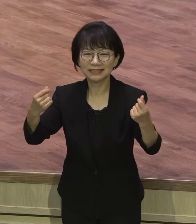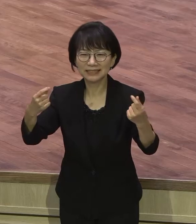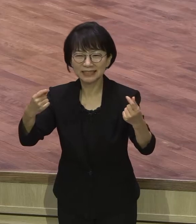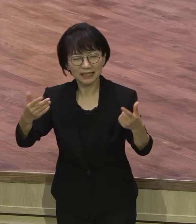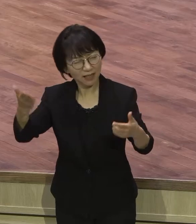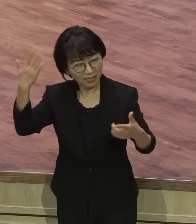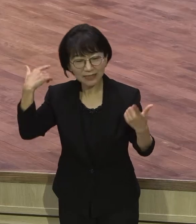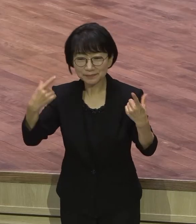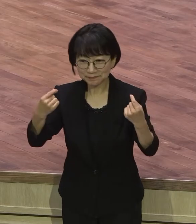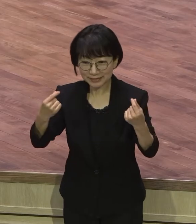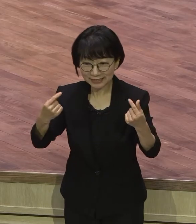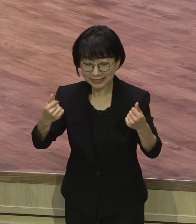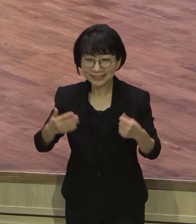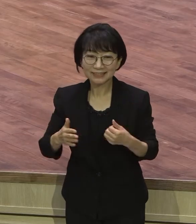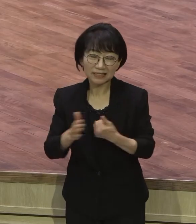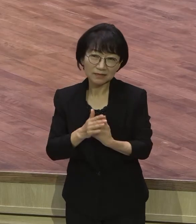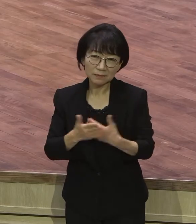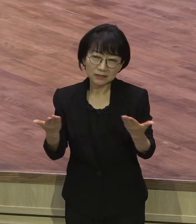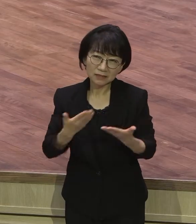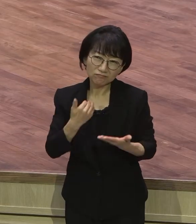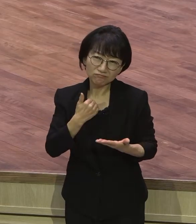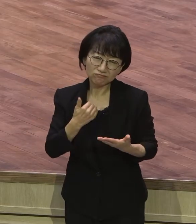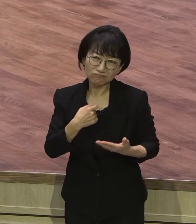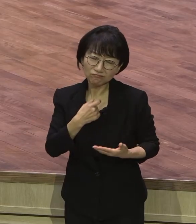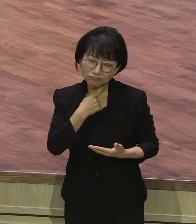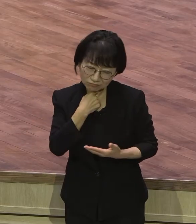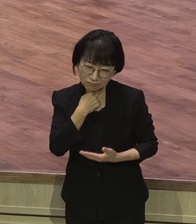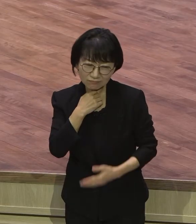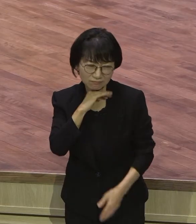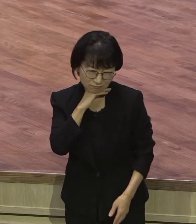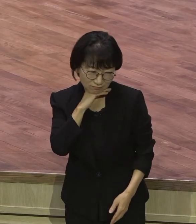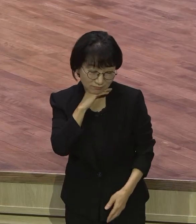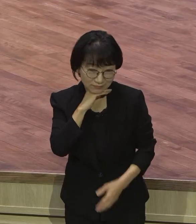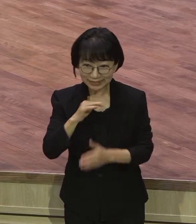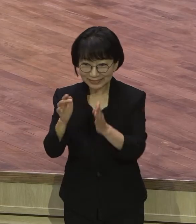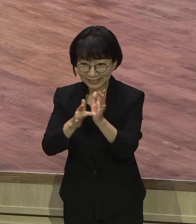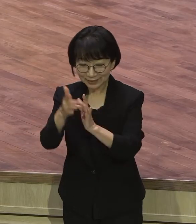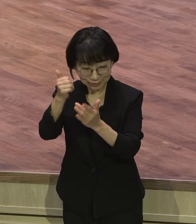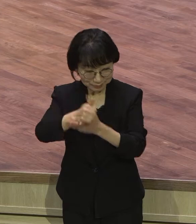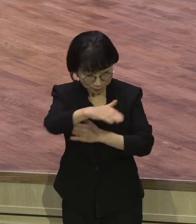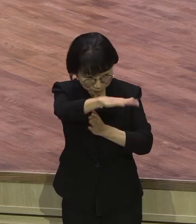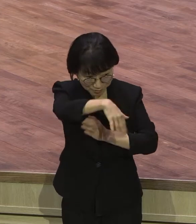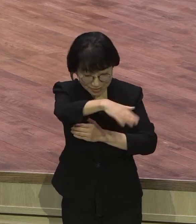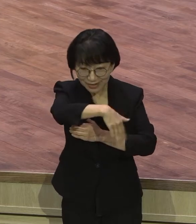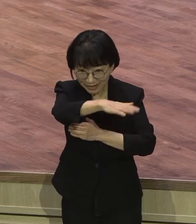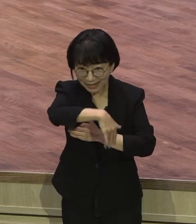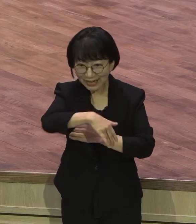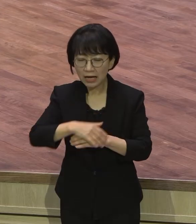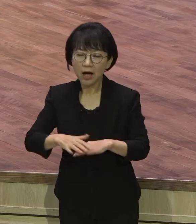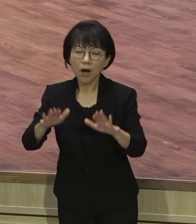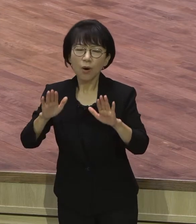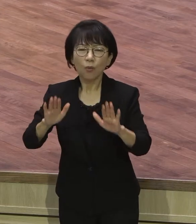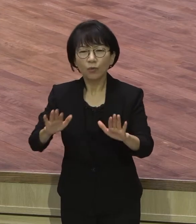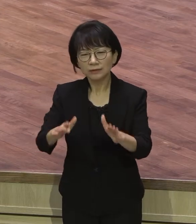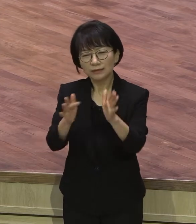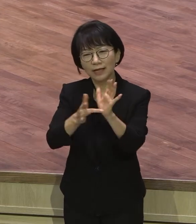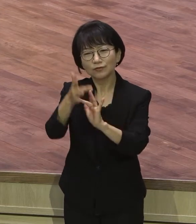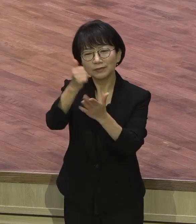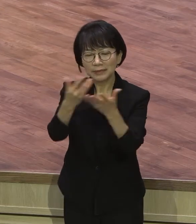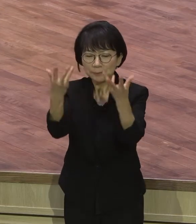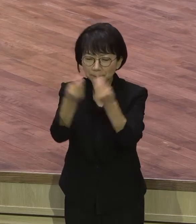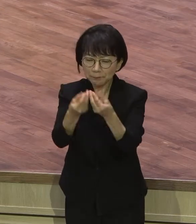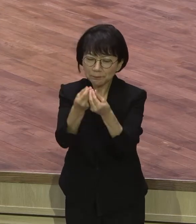많이. 그러니까 그때나 지금 거의 똑같죠. 근데 예수님 이 그 당시 있었던 일을 이해가 돼야 이